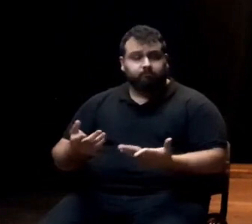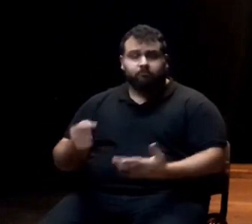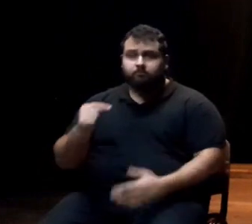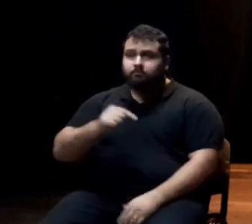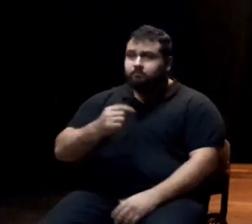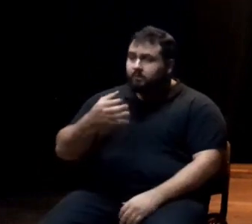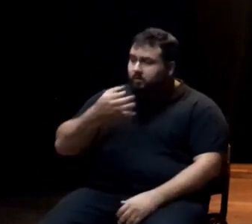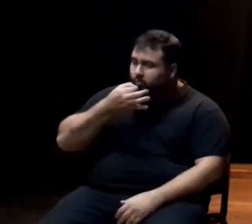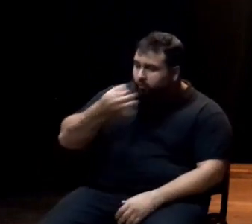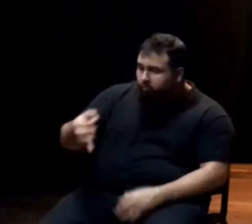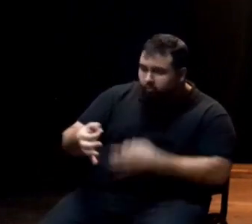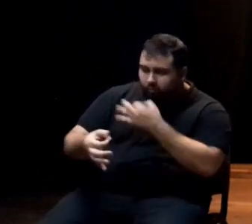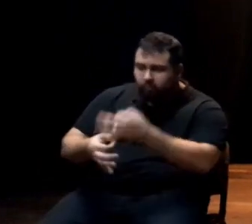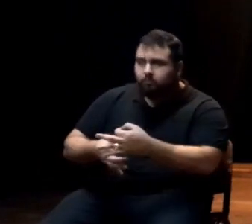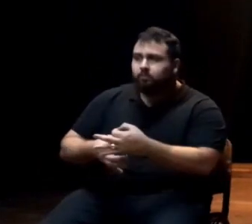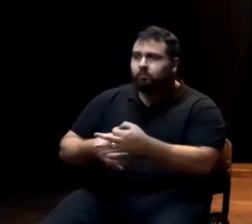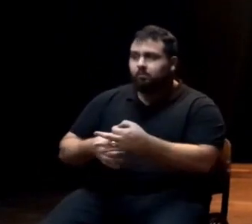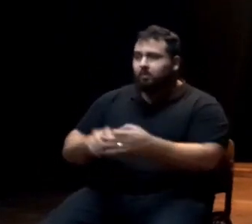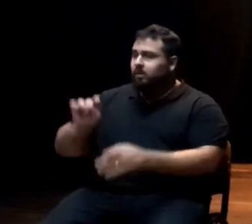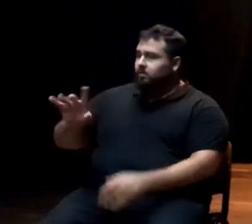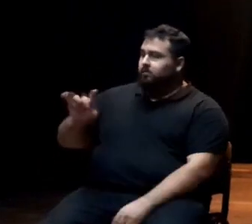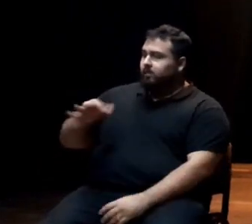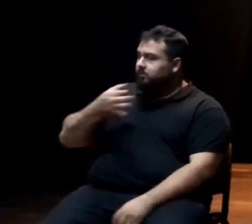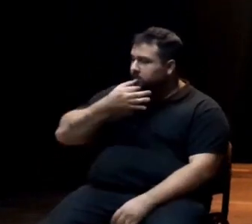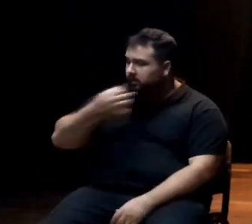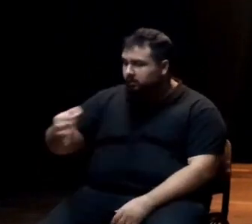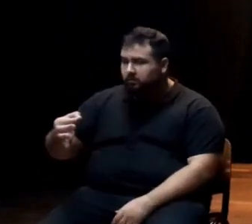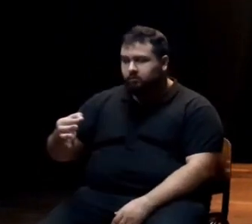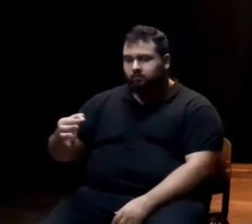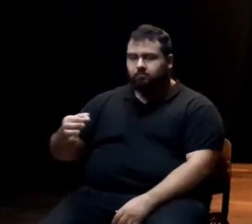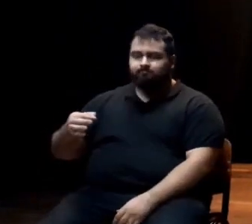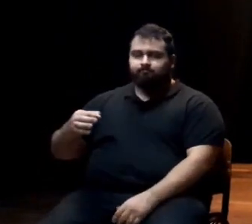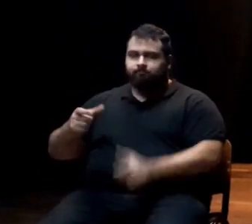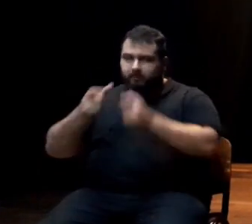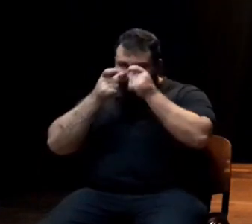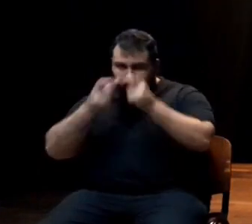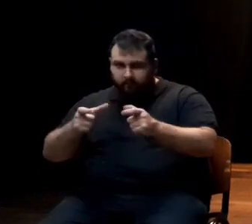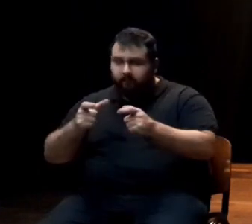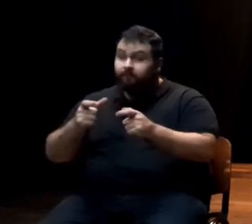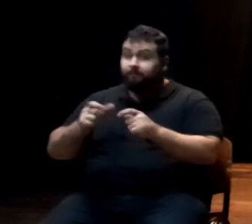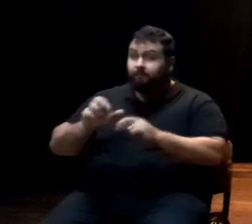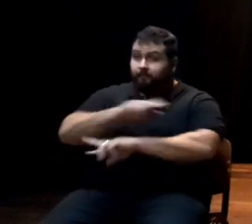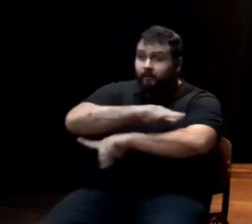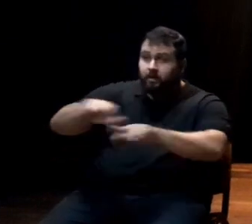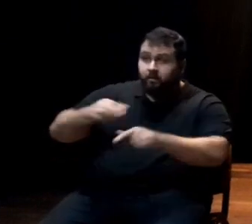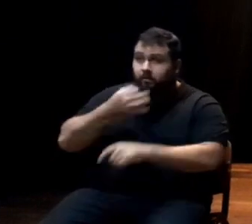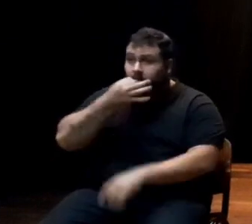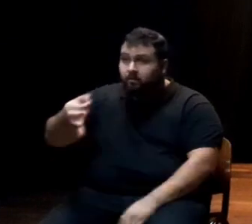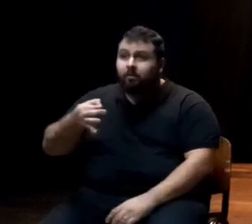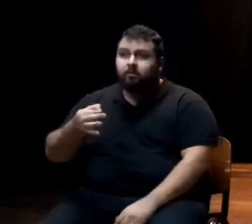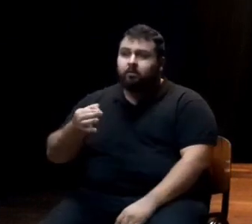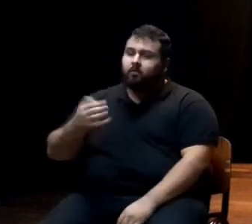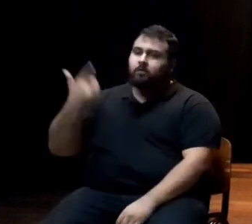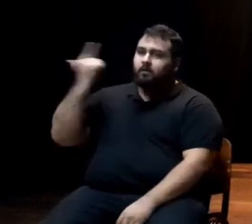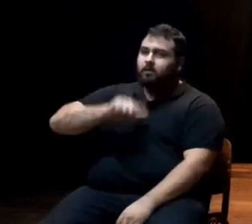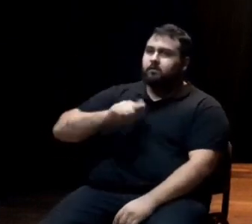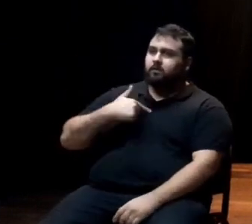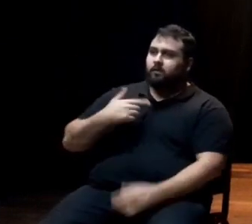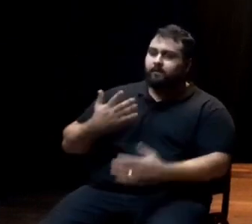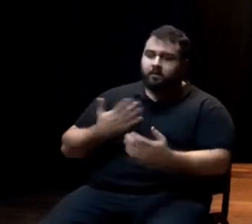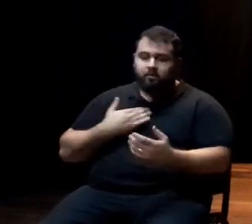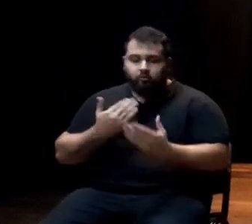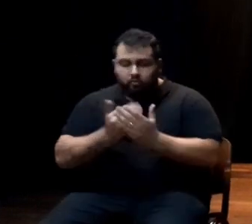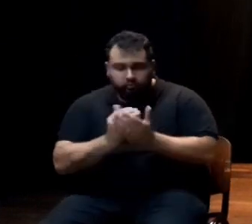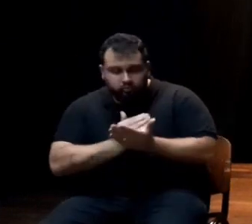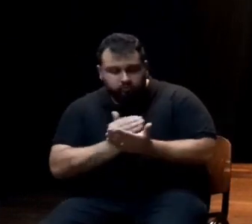os sons. Eu vou só pelos sons. E muito interessante, porque vários sons que a gente acompanhava com gesto. Eu lembro que